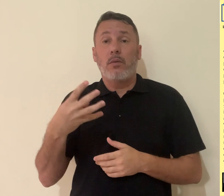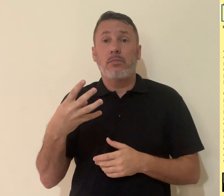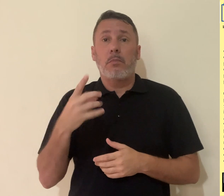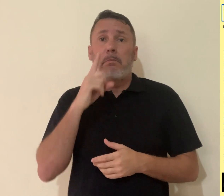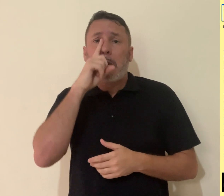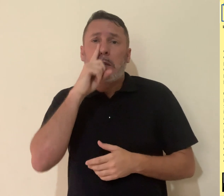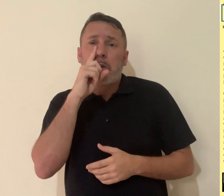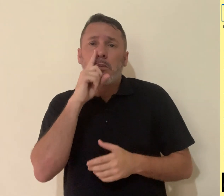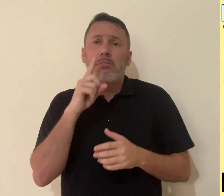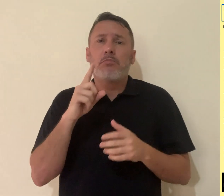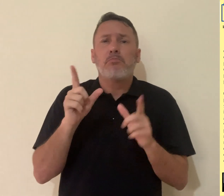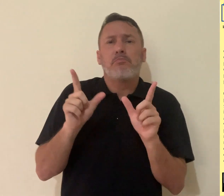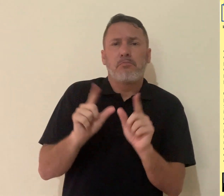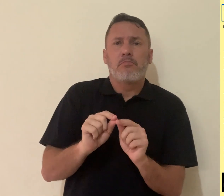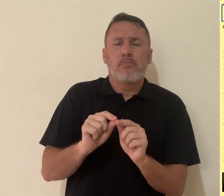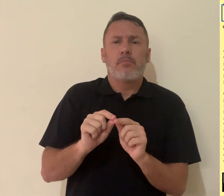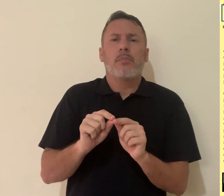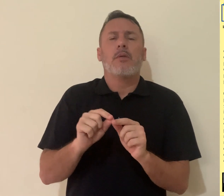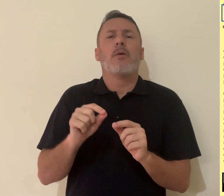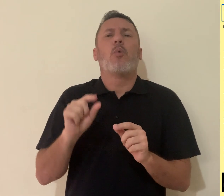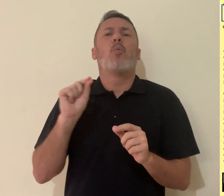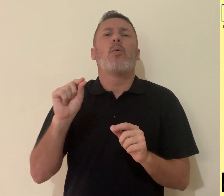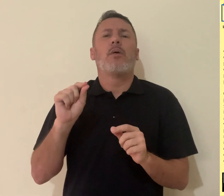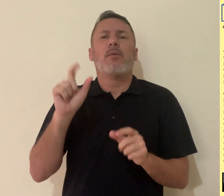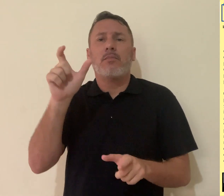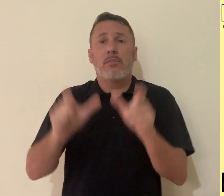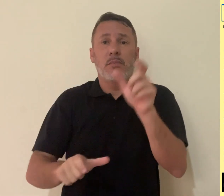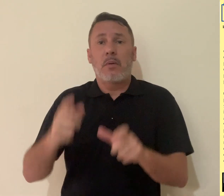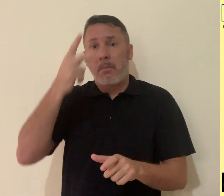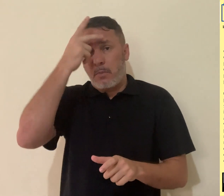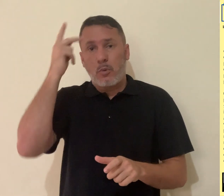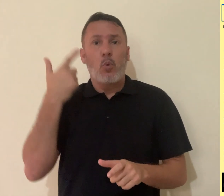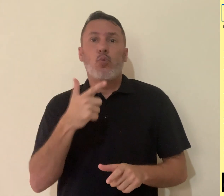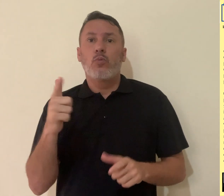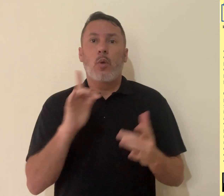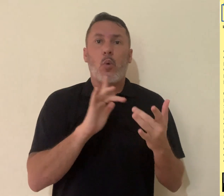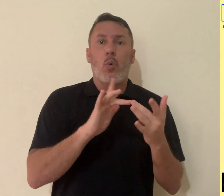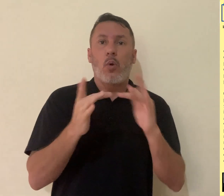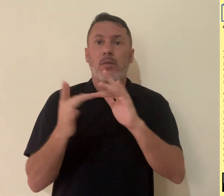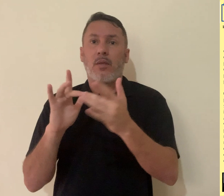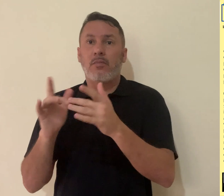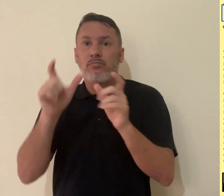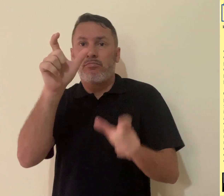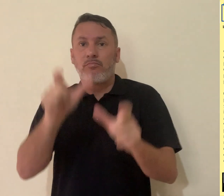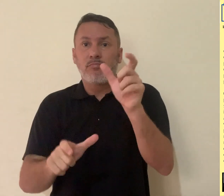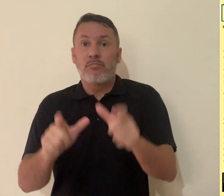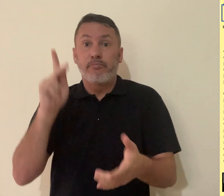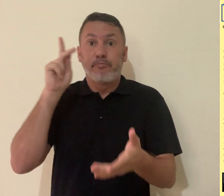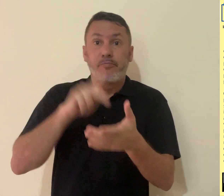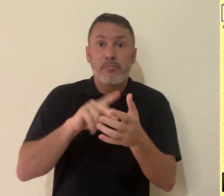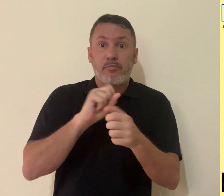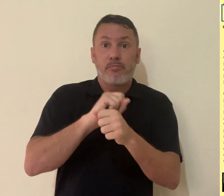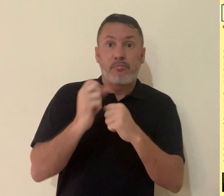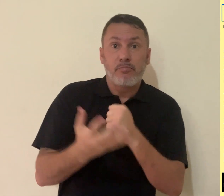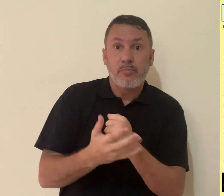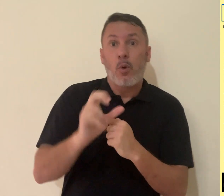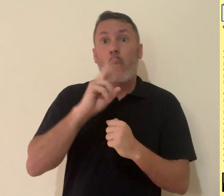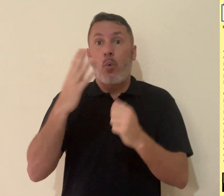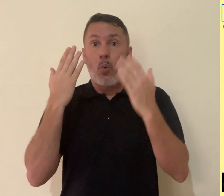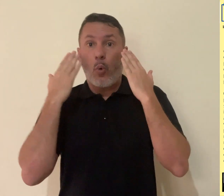exposição aqueles que não requerem contato com casos suspeitos reconhecidos ou que poderiam vir a contrair